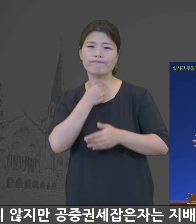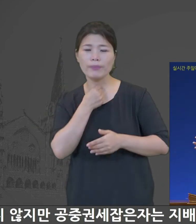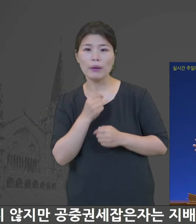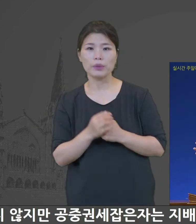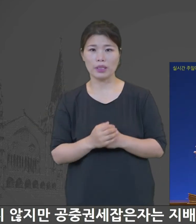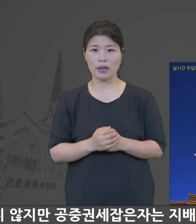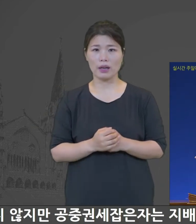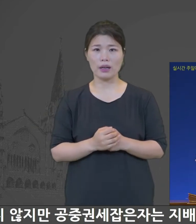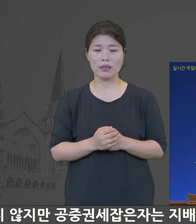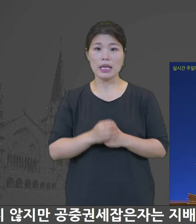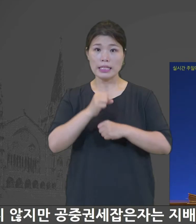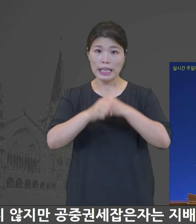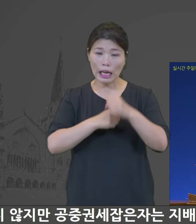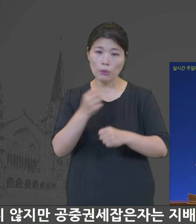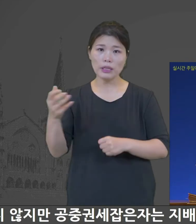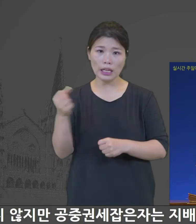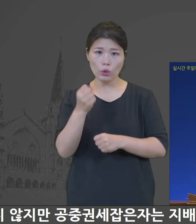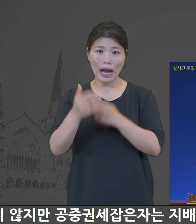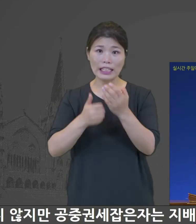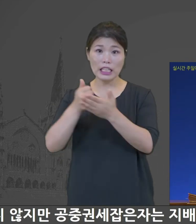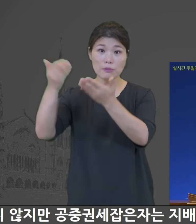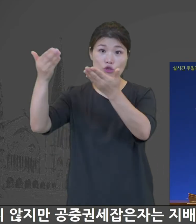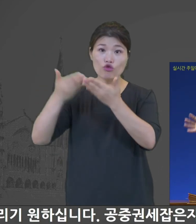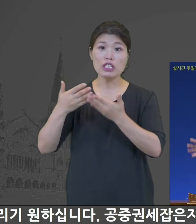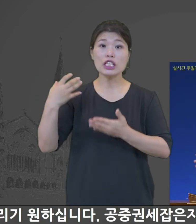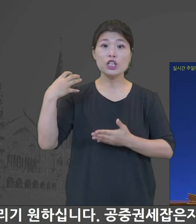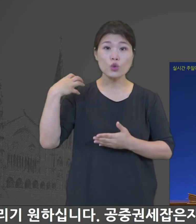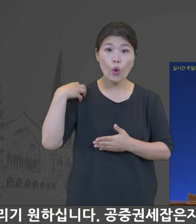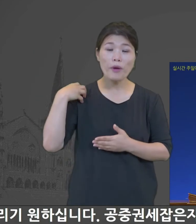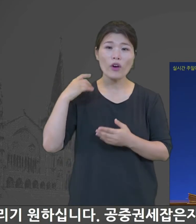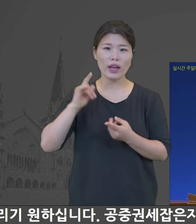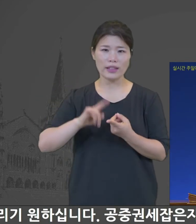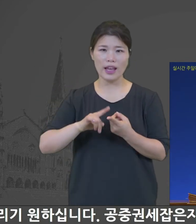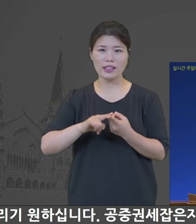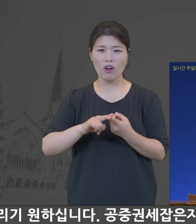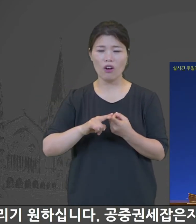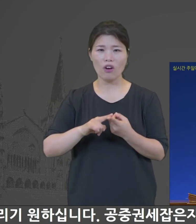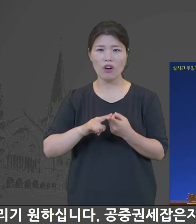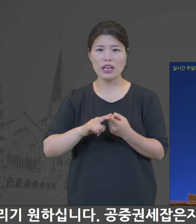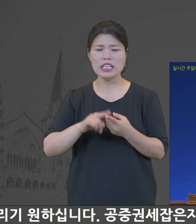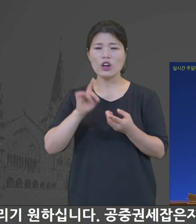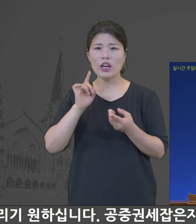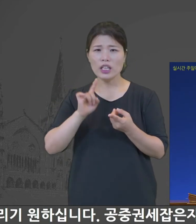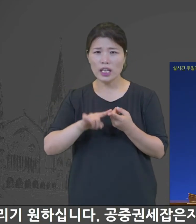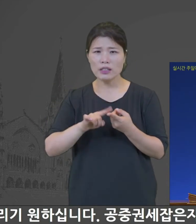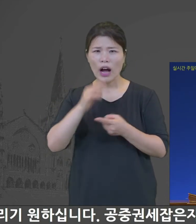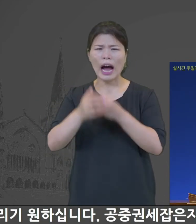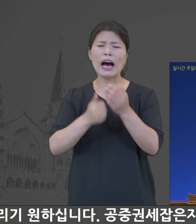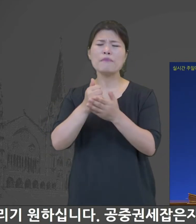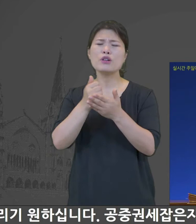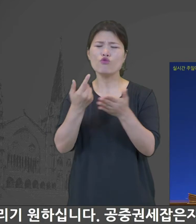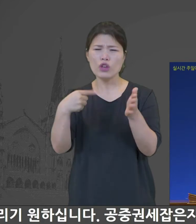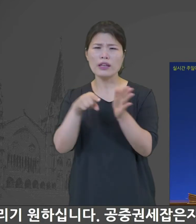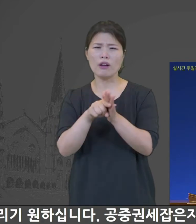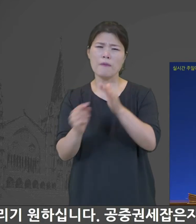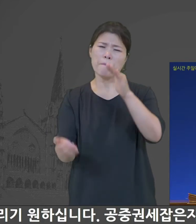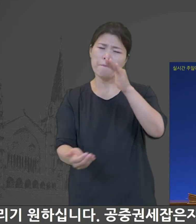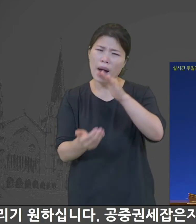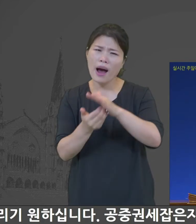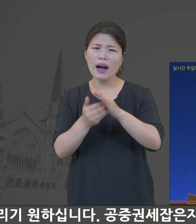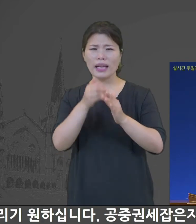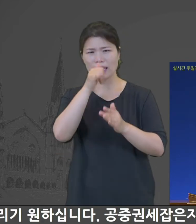하나님이 주신 사명과 소명을 다른 것 생각하지 않고 그것을 이루어가려고 노력하는 게 하나님이